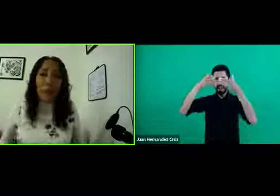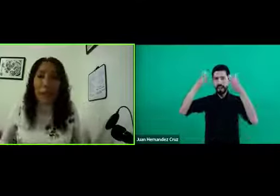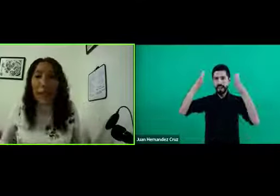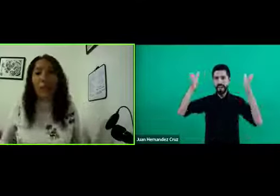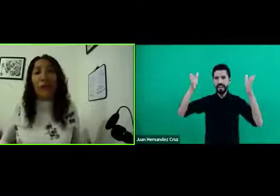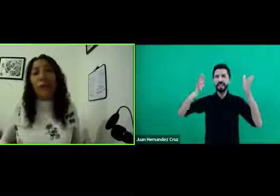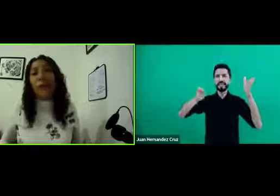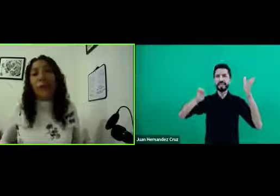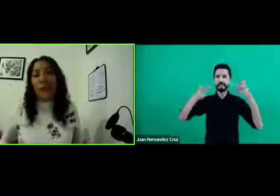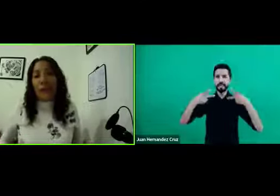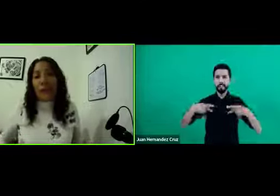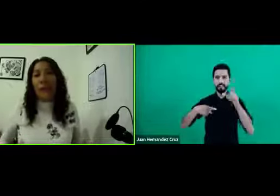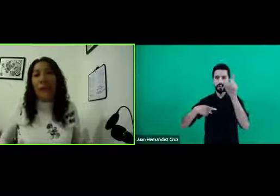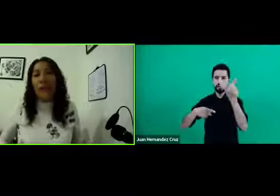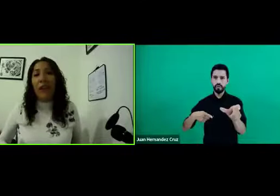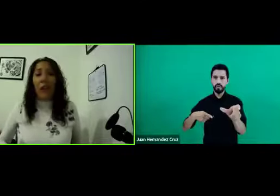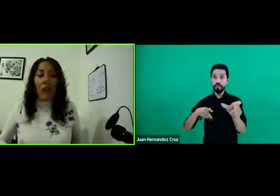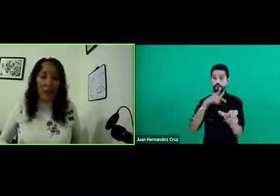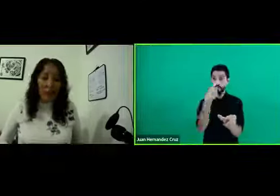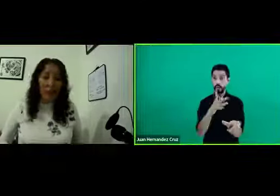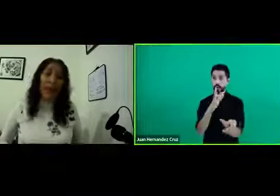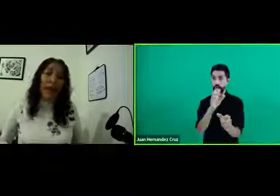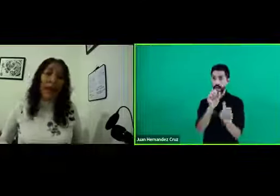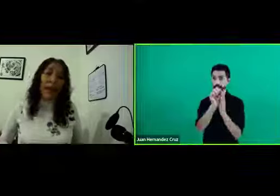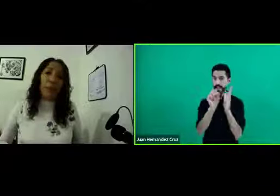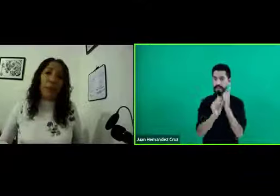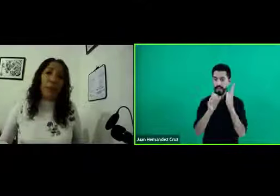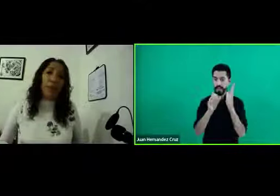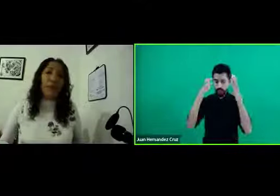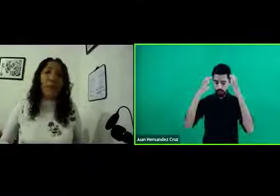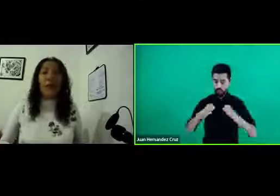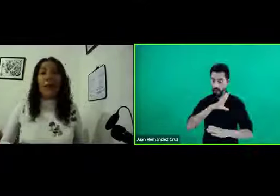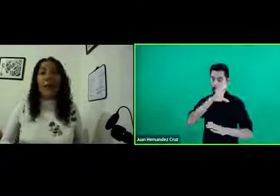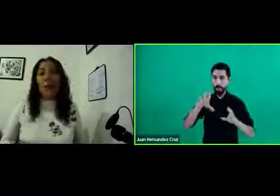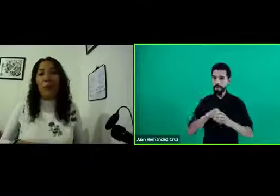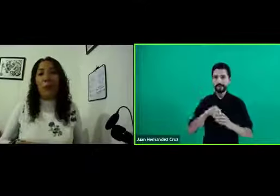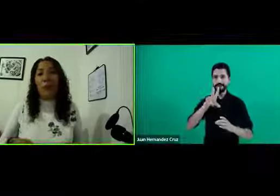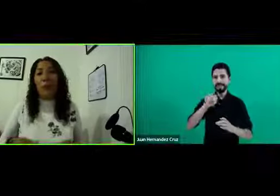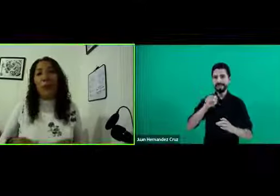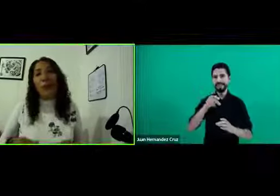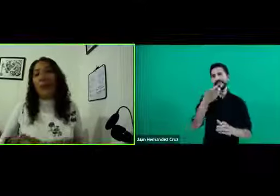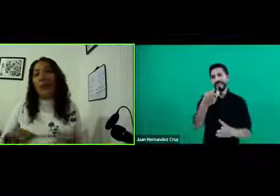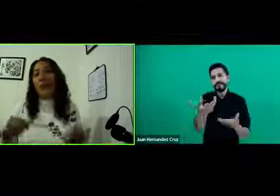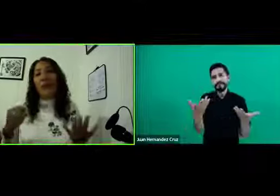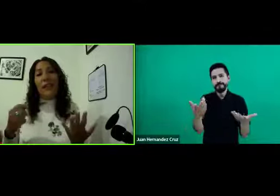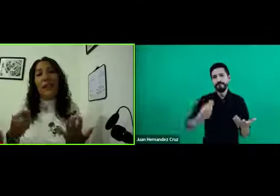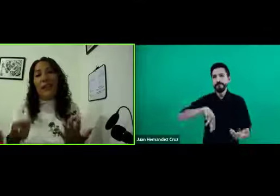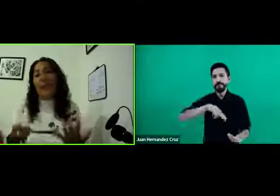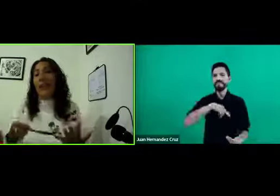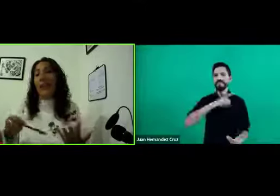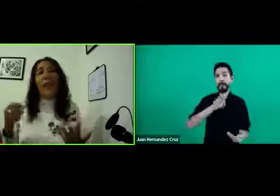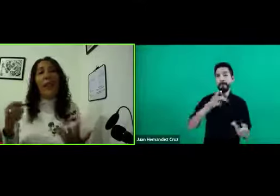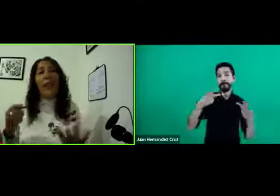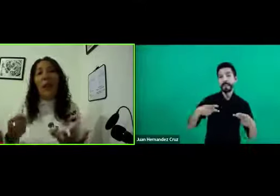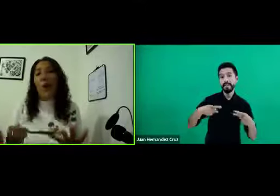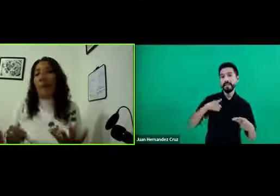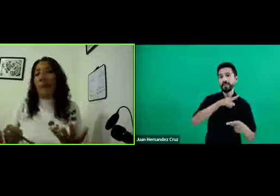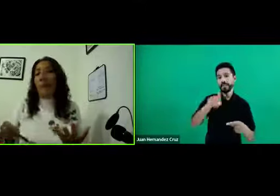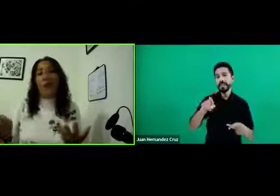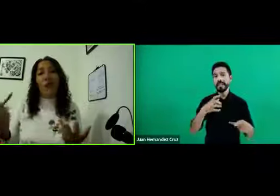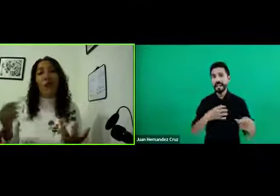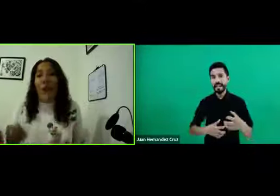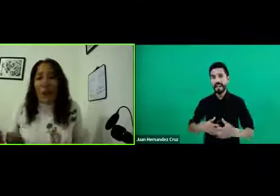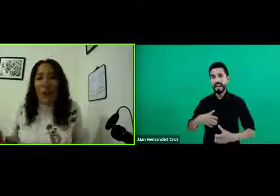tienen completos todos sus sistemas. Si fuera así, pues entonces no tendríamos problemas con las personas que tienen ansiedad